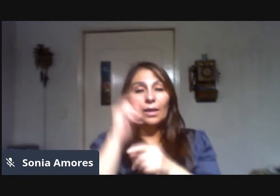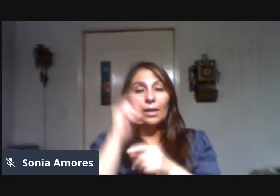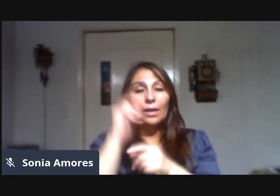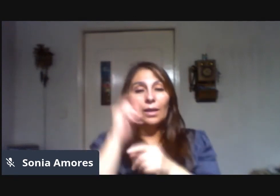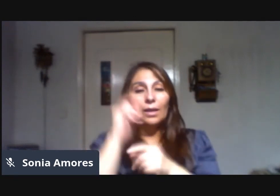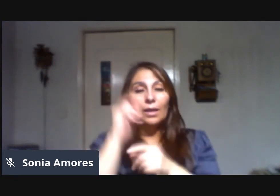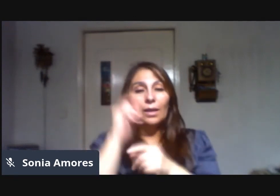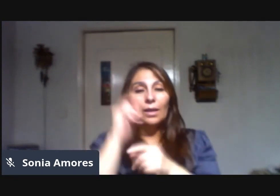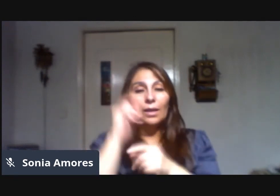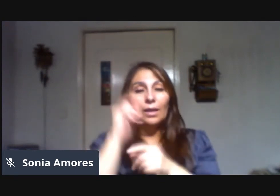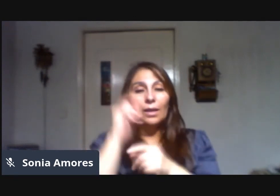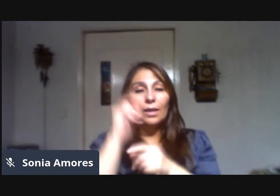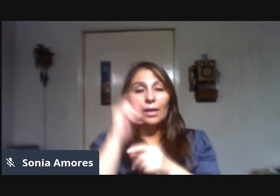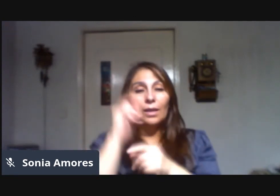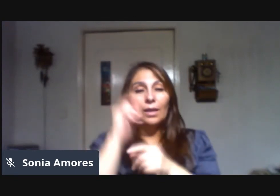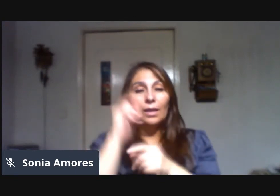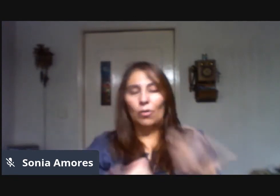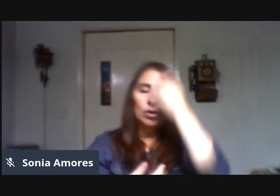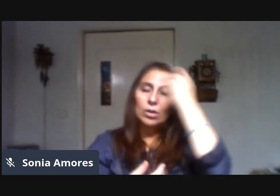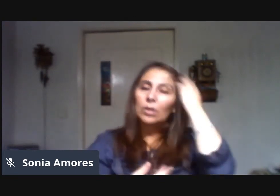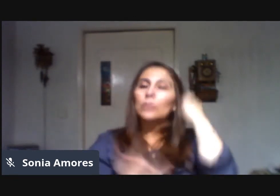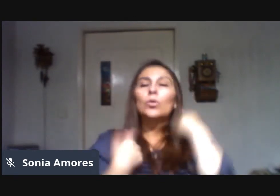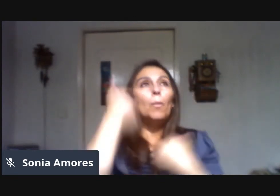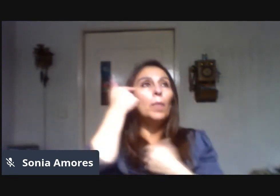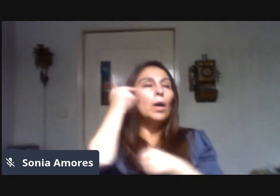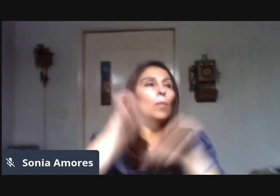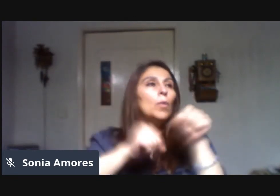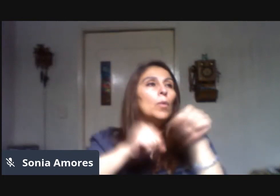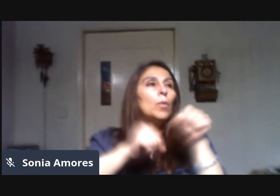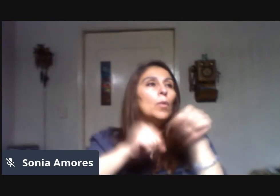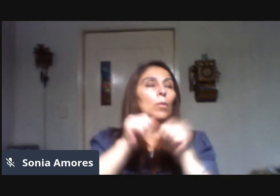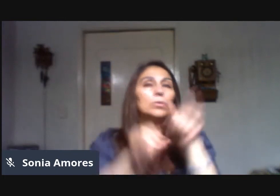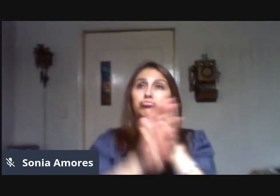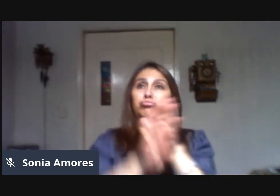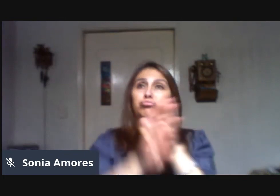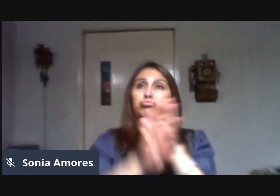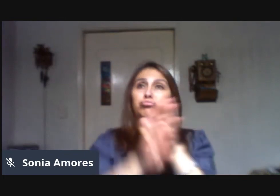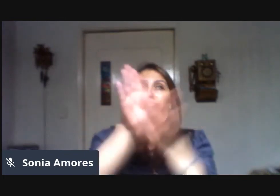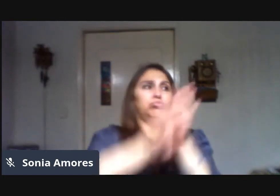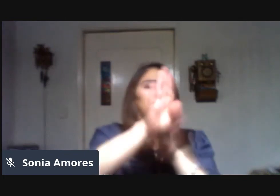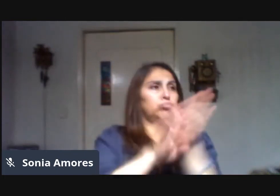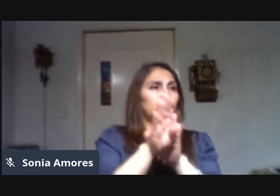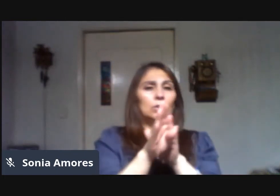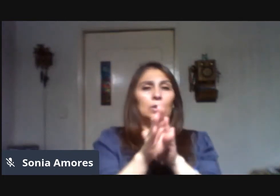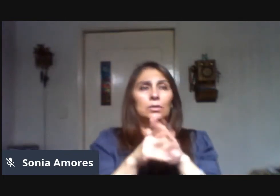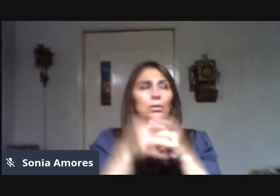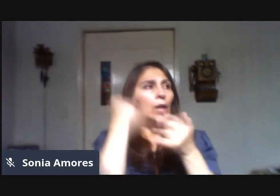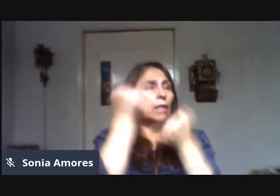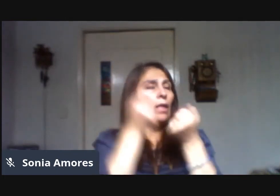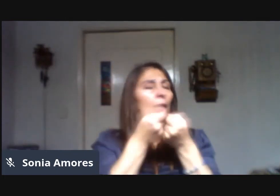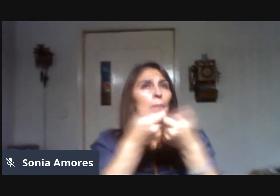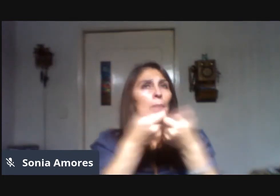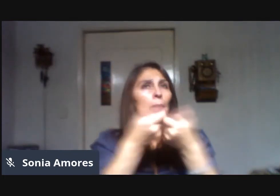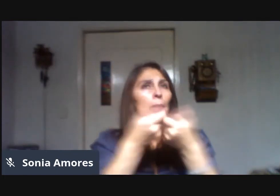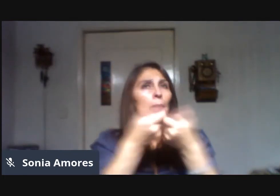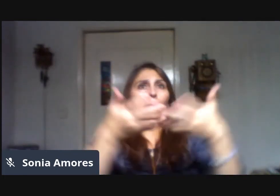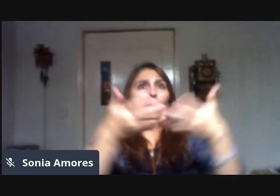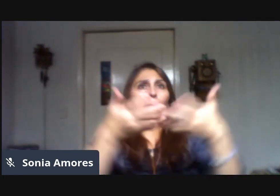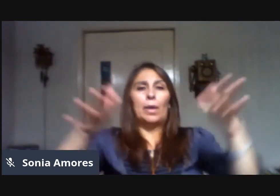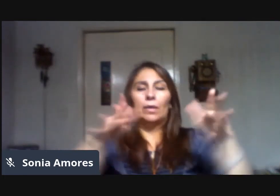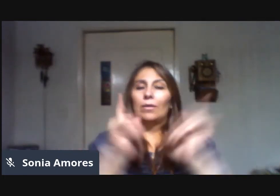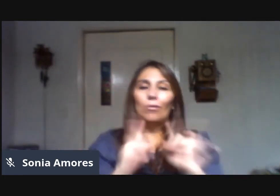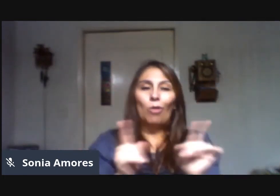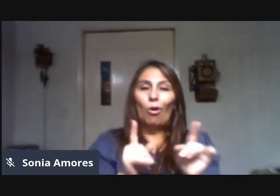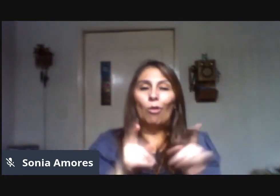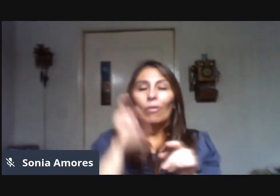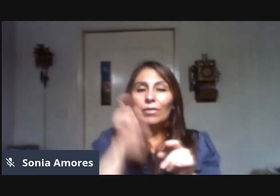seguir en la lógica del crecimiento descontrolado en la idea sin límites, ¿sí? Y hay una